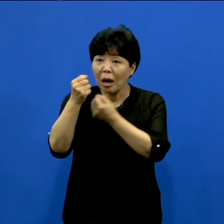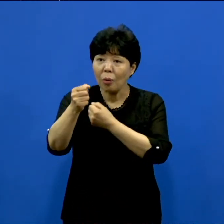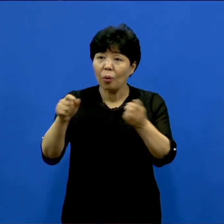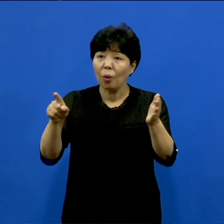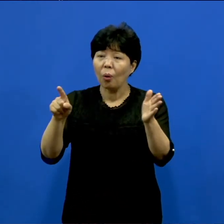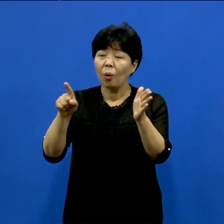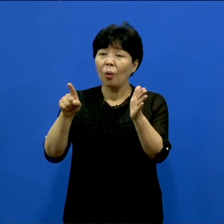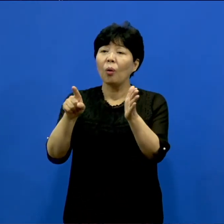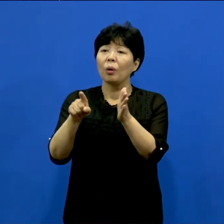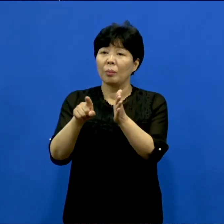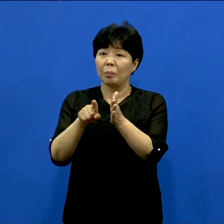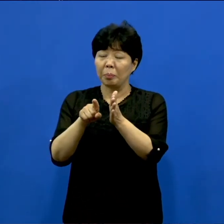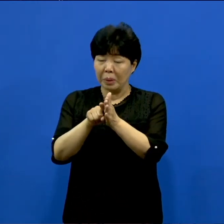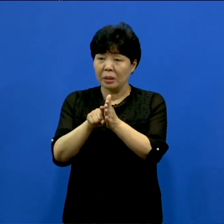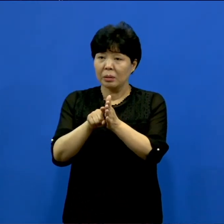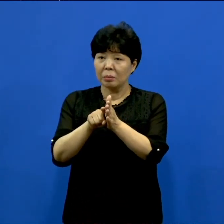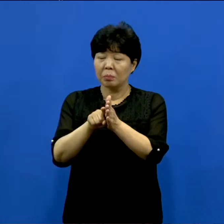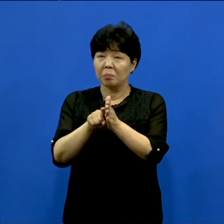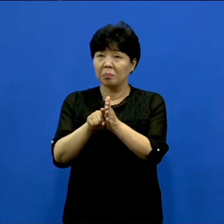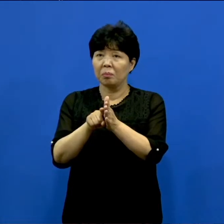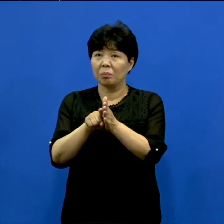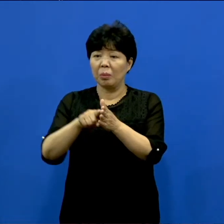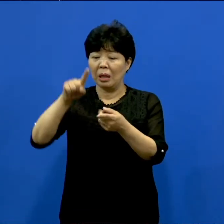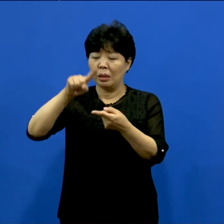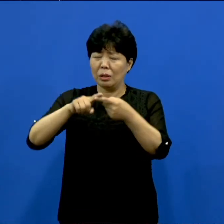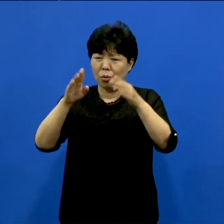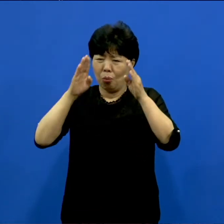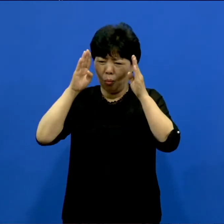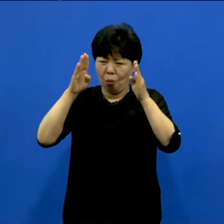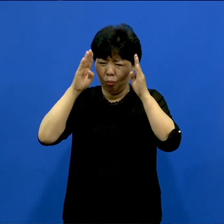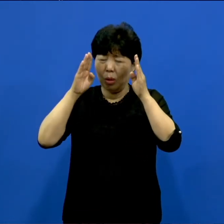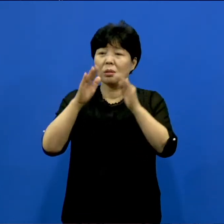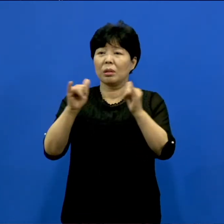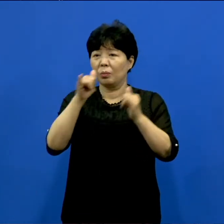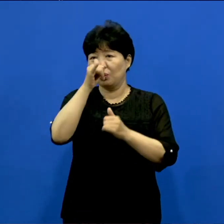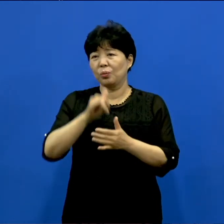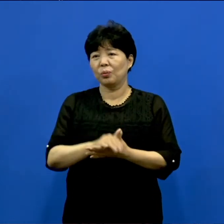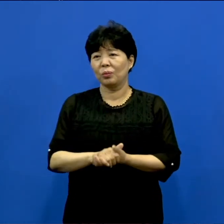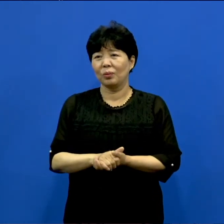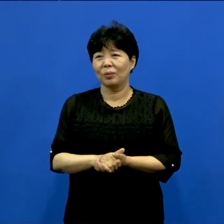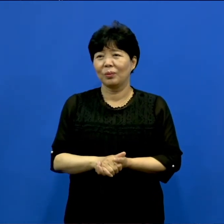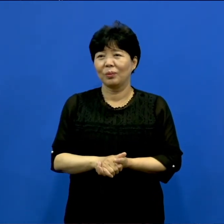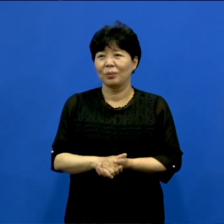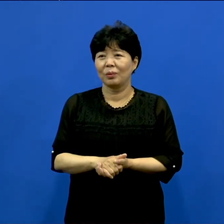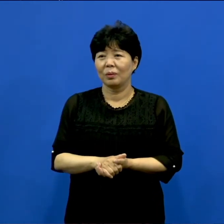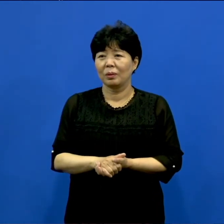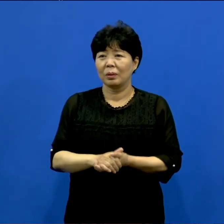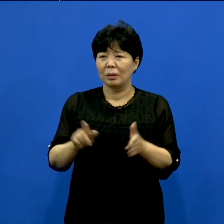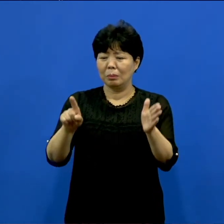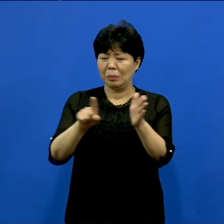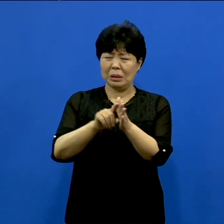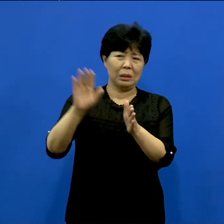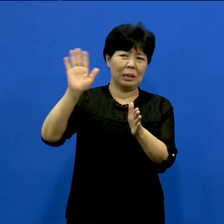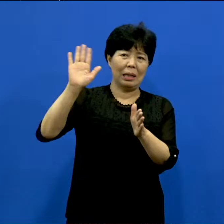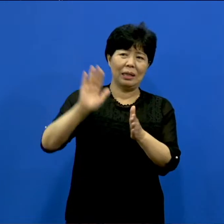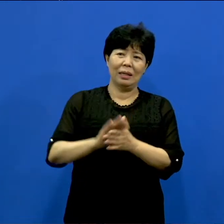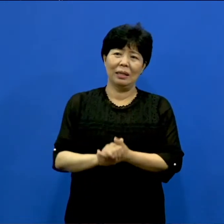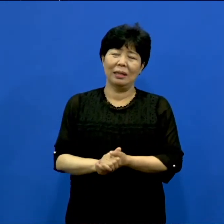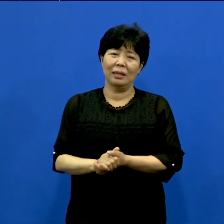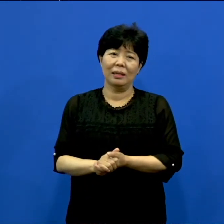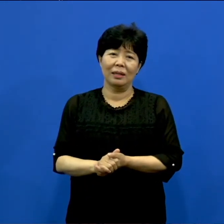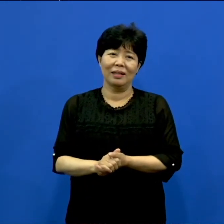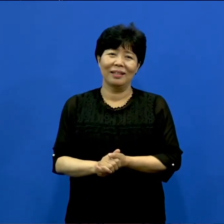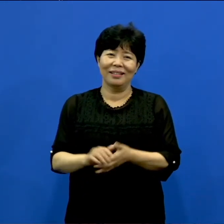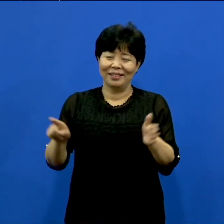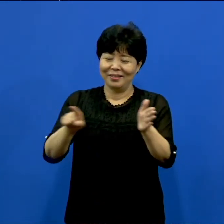무신론자들. 아니, 무신론 신학자도 있고요. 무신론자인데 신학을 공부하는 사람도 있어요. 여러분, 예수 요즘 안 믿는